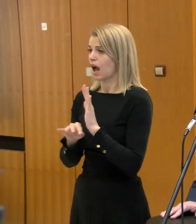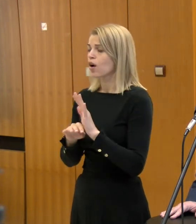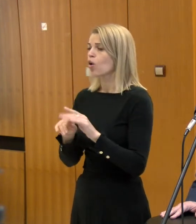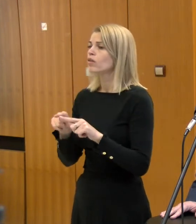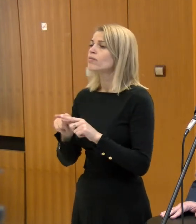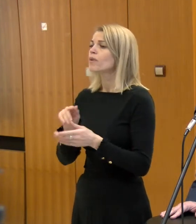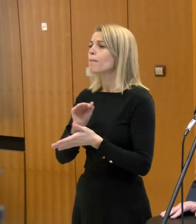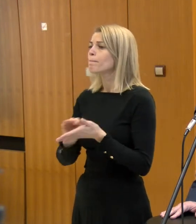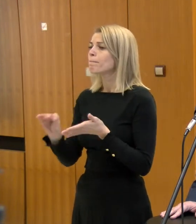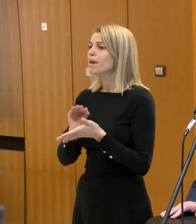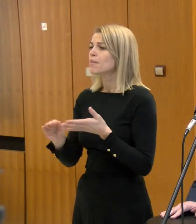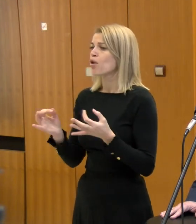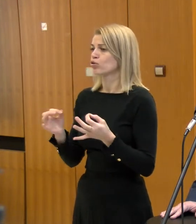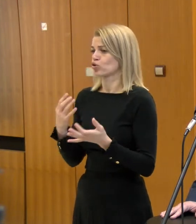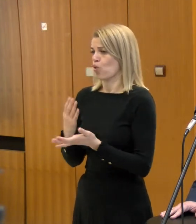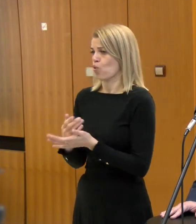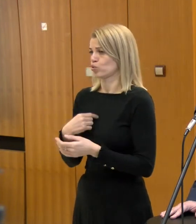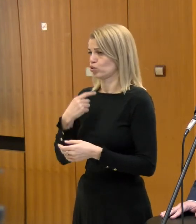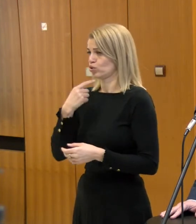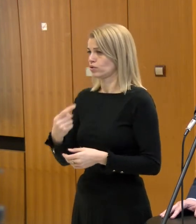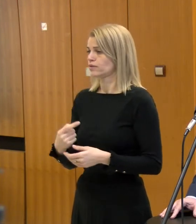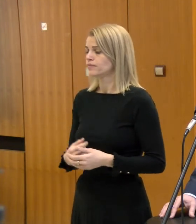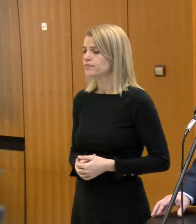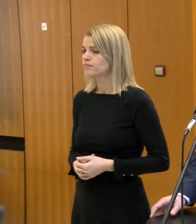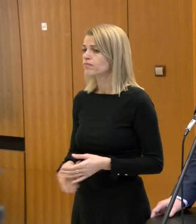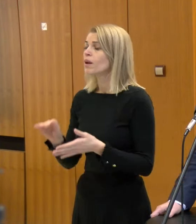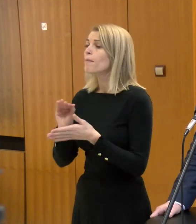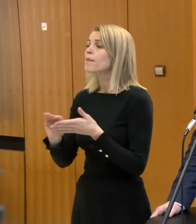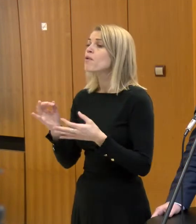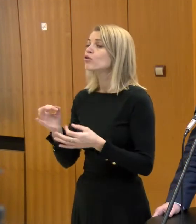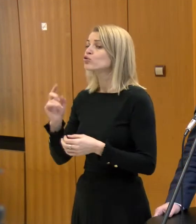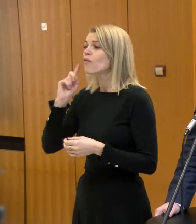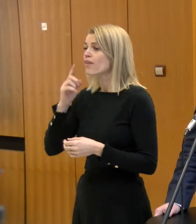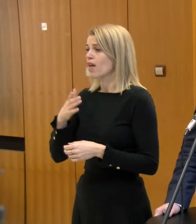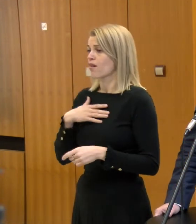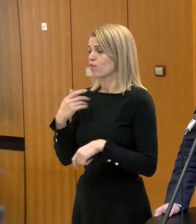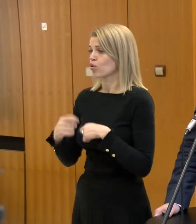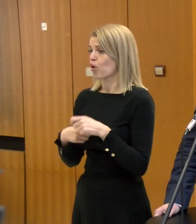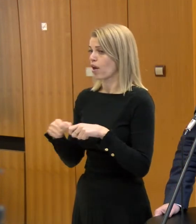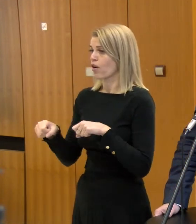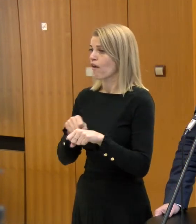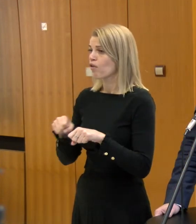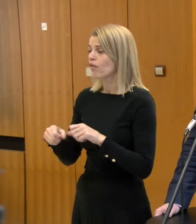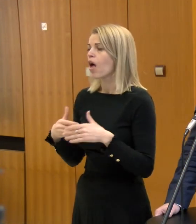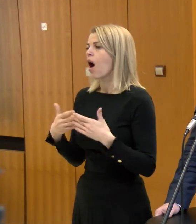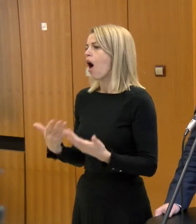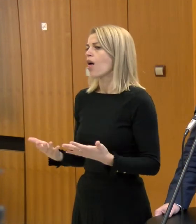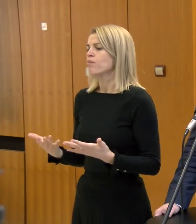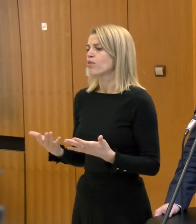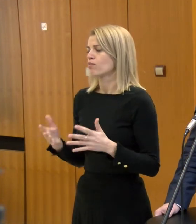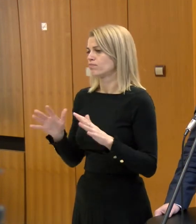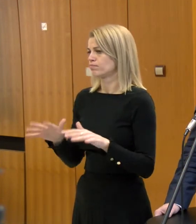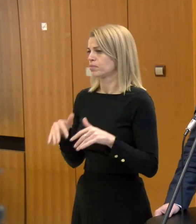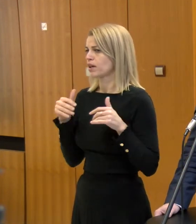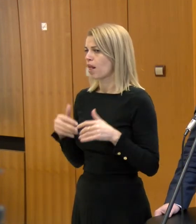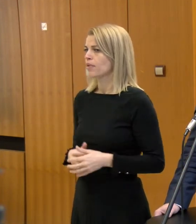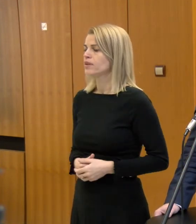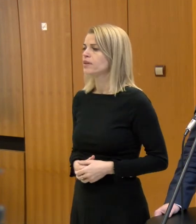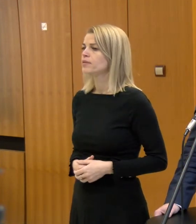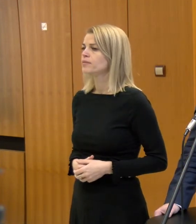mimo toho, čo sme avizovali a mimo toho, o čom vedia naši kolegovia vo vláde alebo v